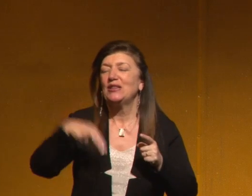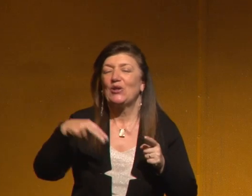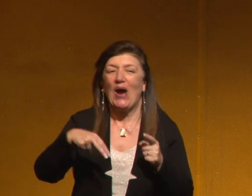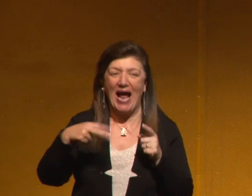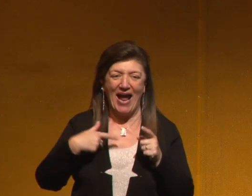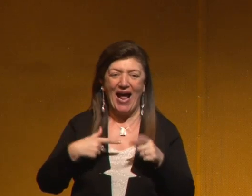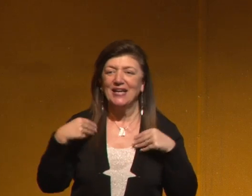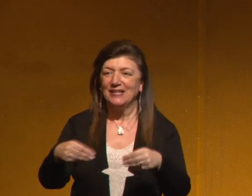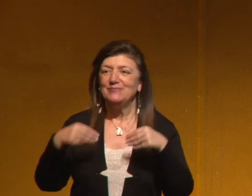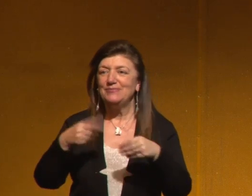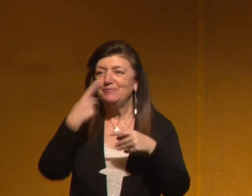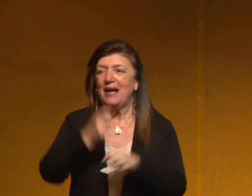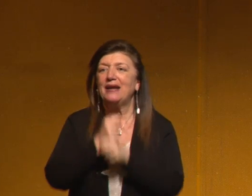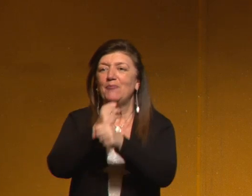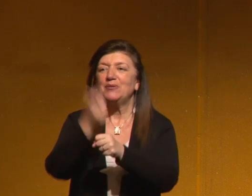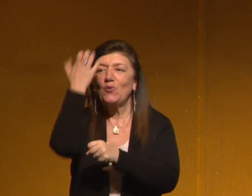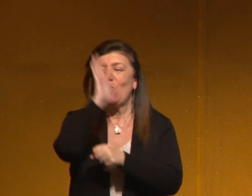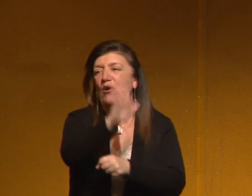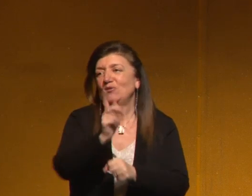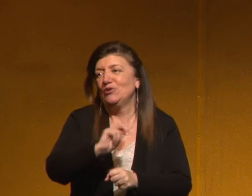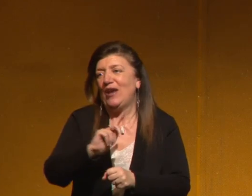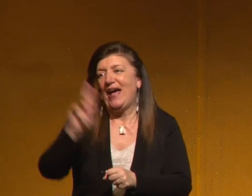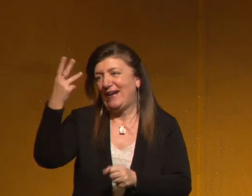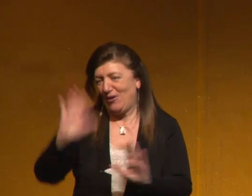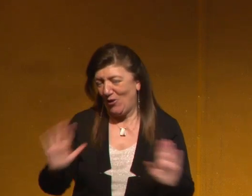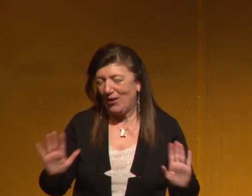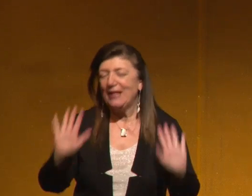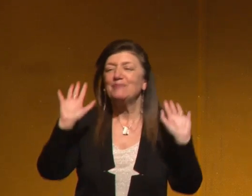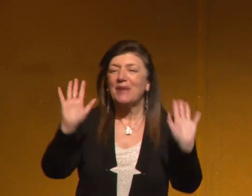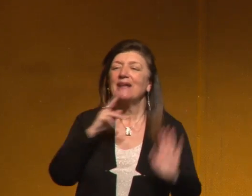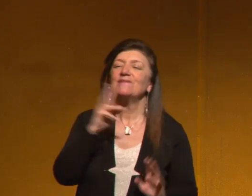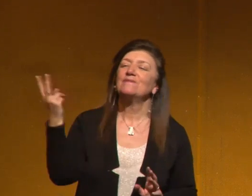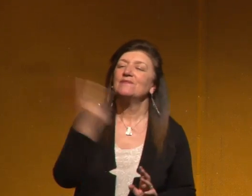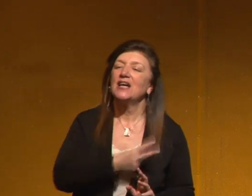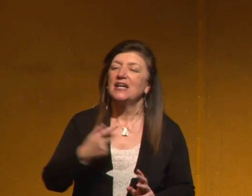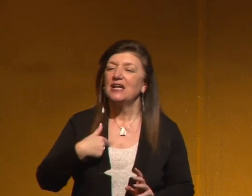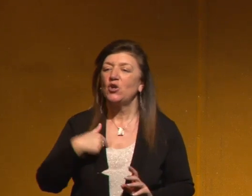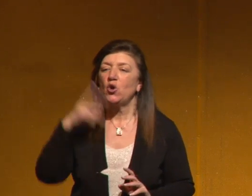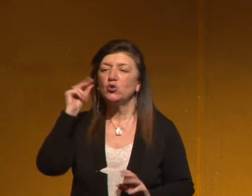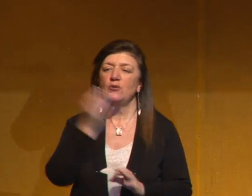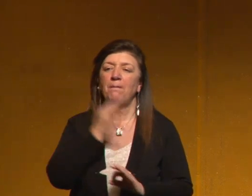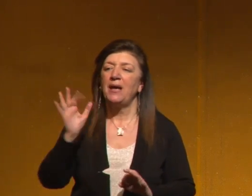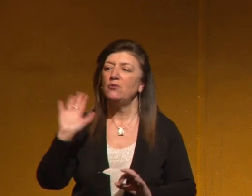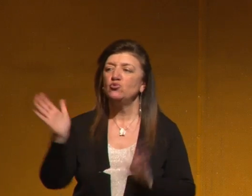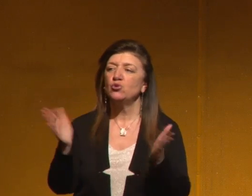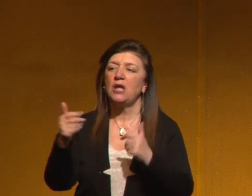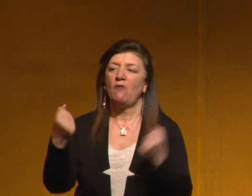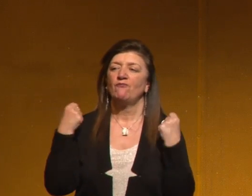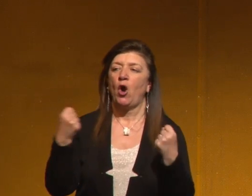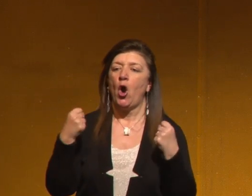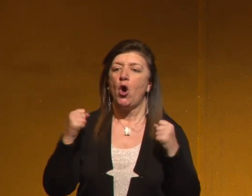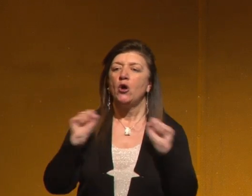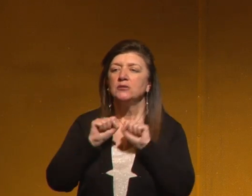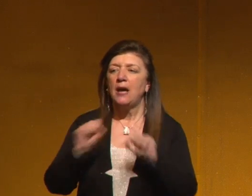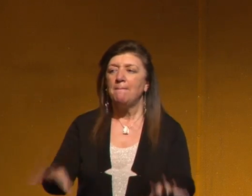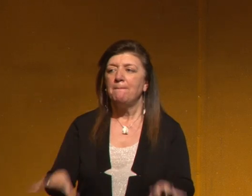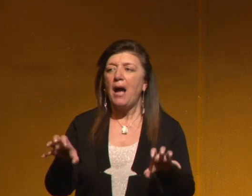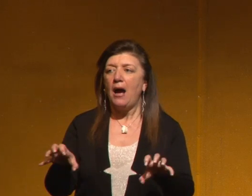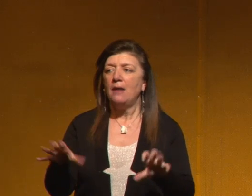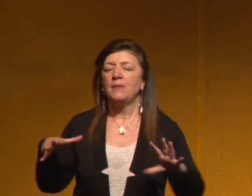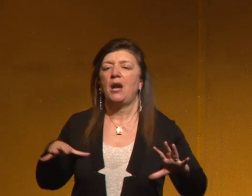rappresentare il governo e quindi conosco bene la forza del salone il radicamento il legame così